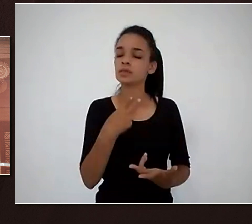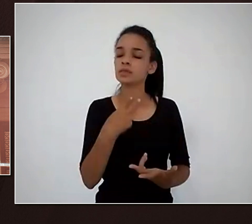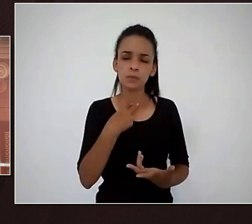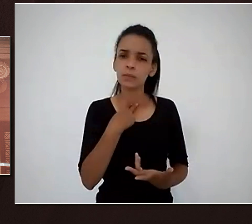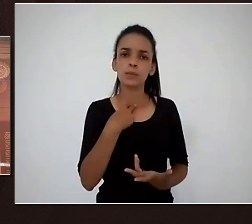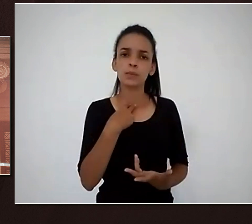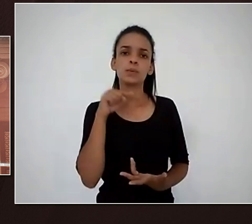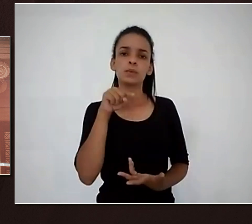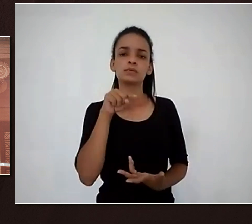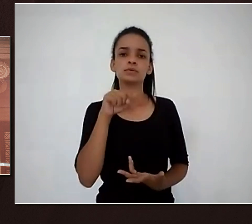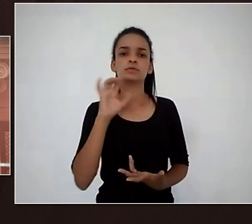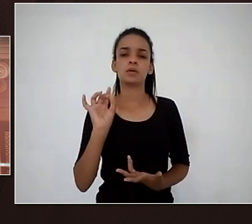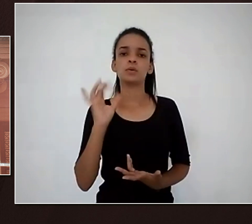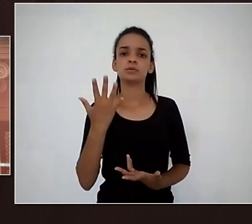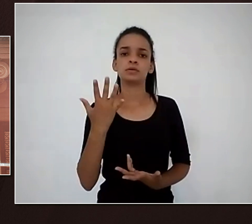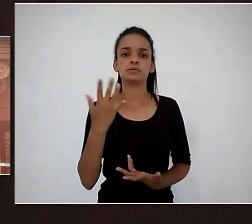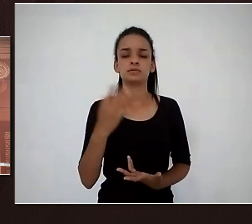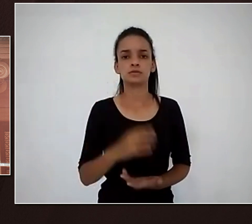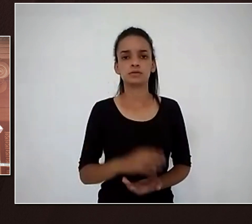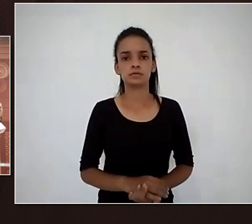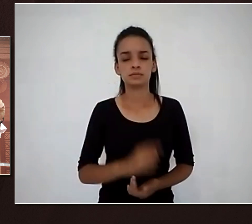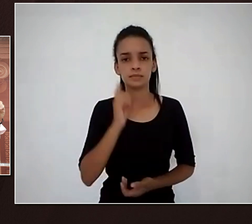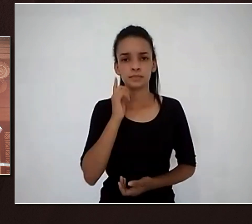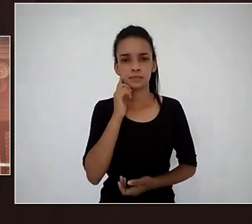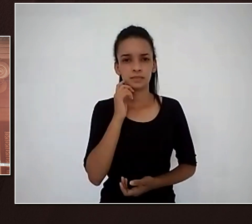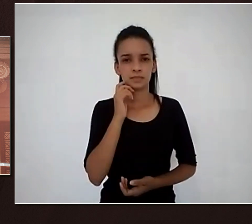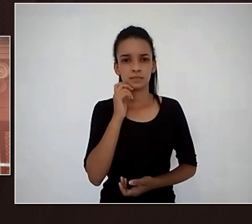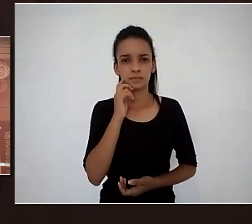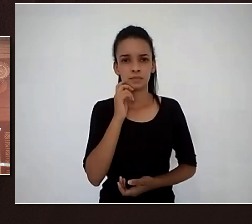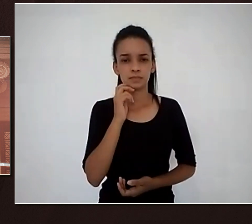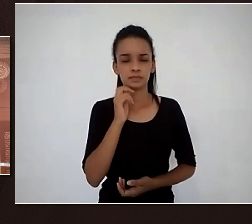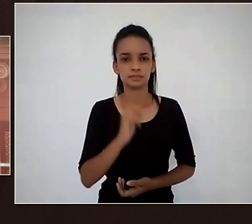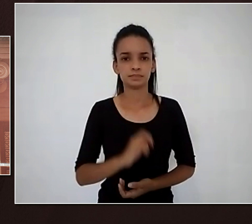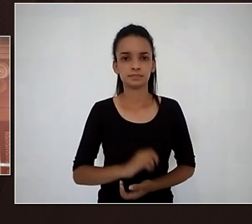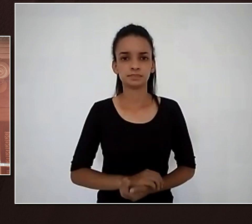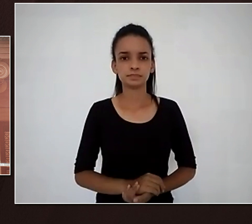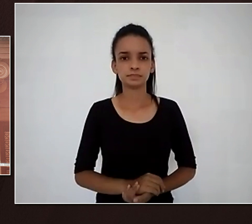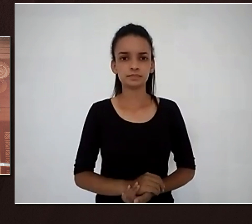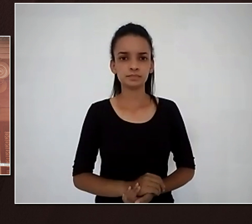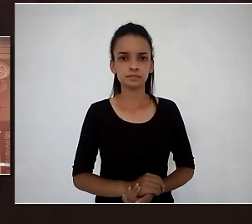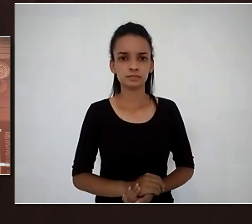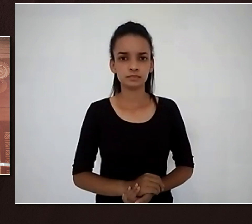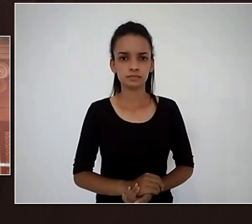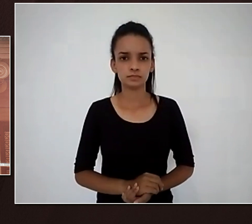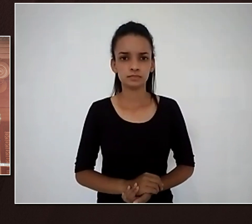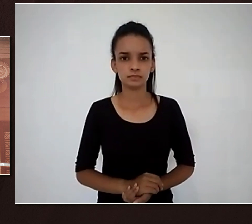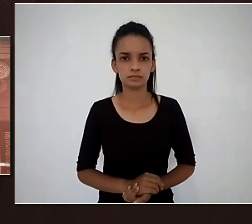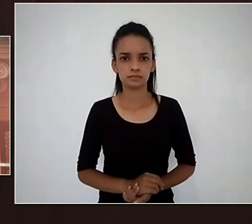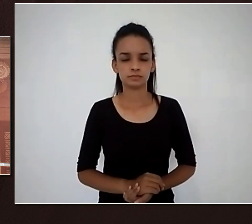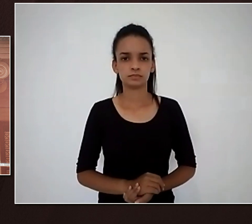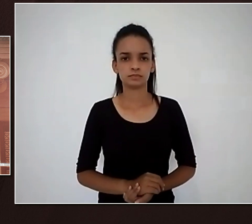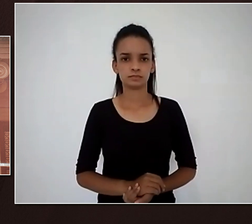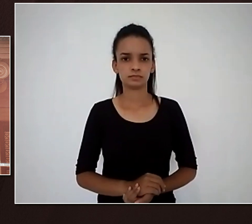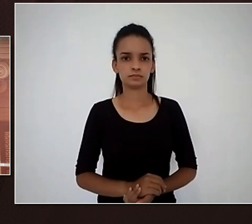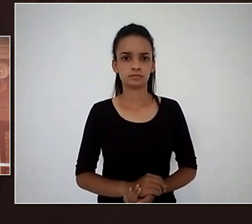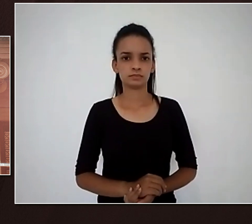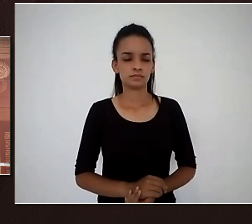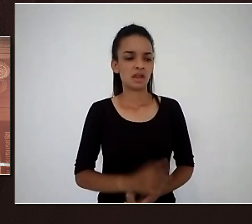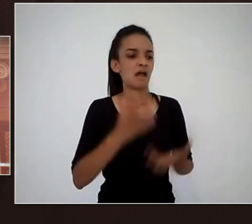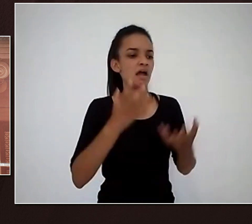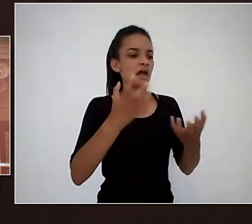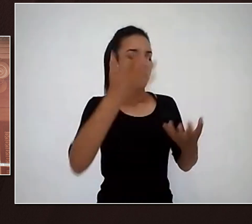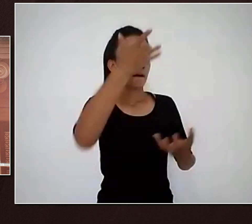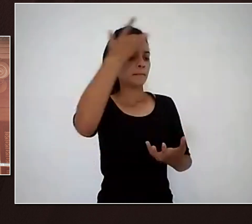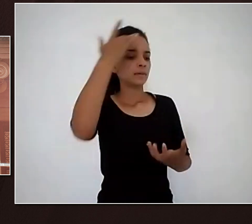entre nós, alguém carregando atrás de si, arrastar atrás de si seguidores. Não, nós não temos